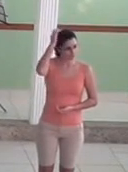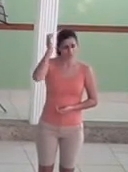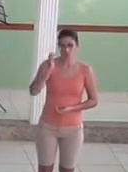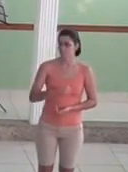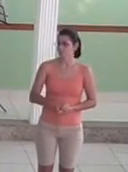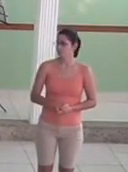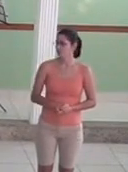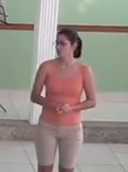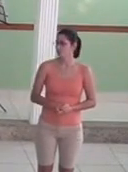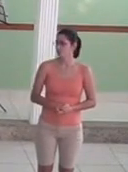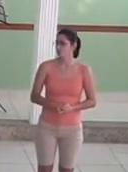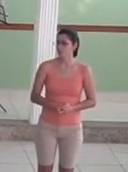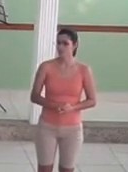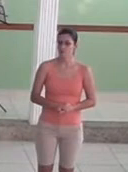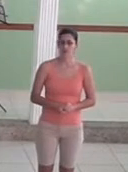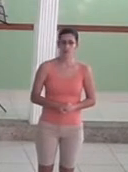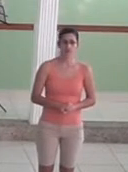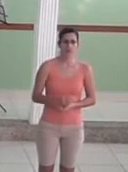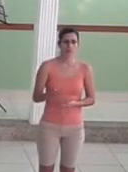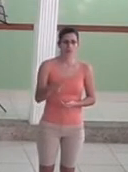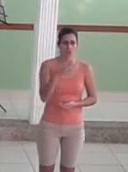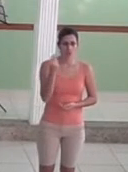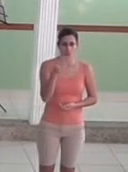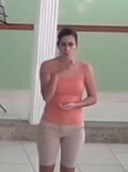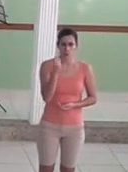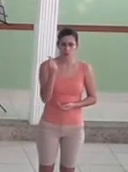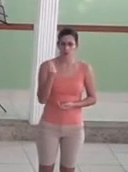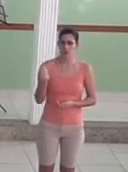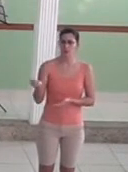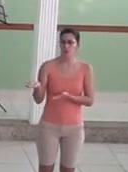Os adolescentes que estiverem aqui também podem vir.